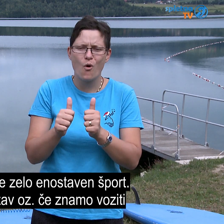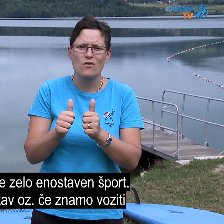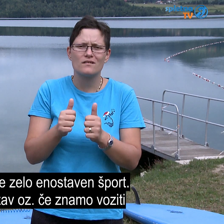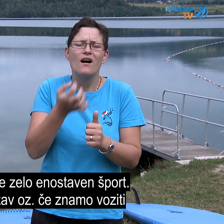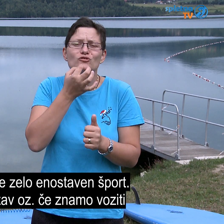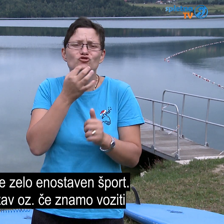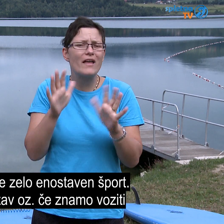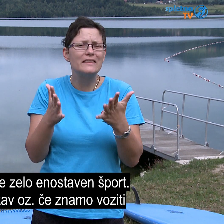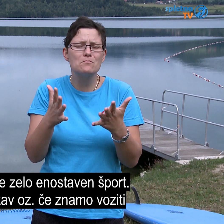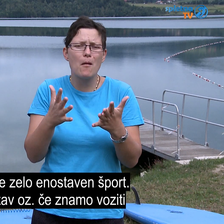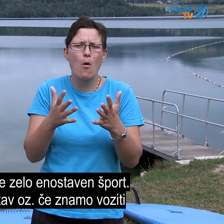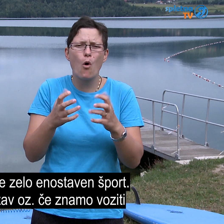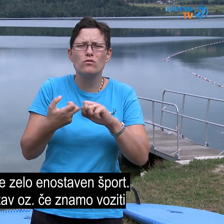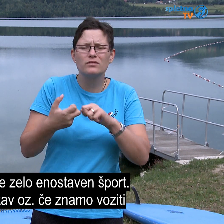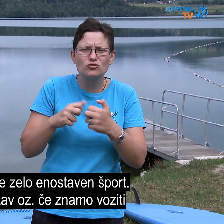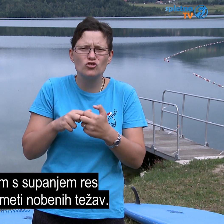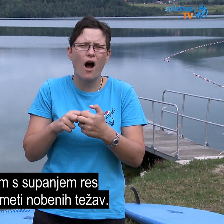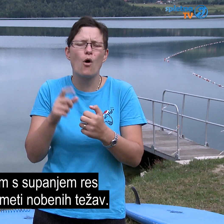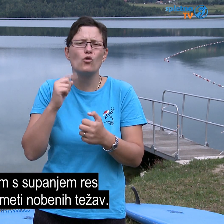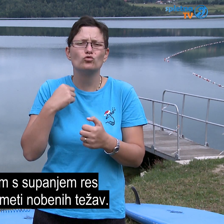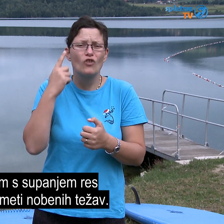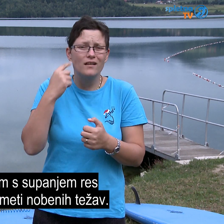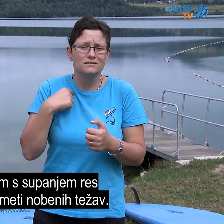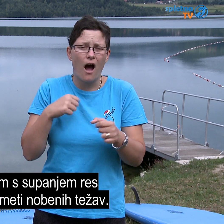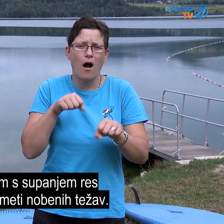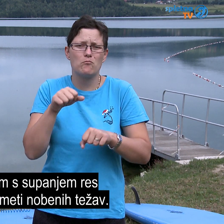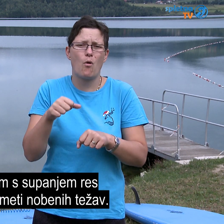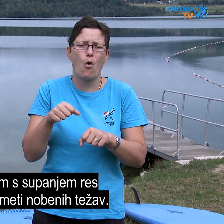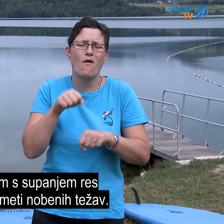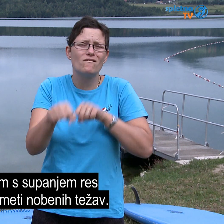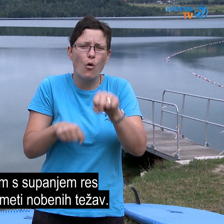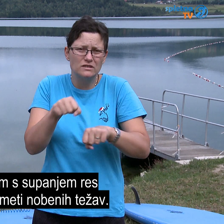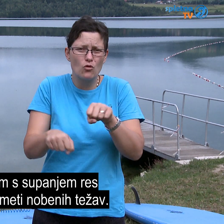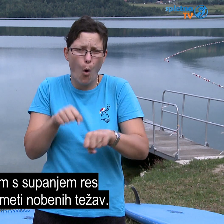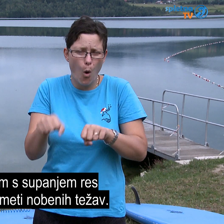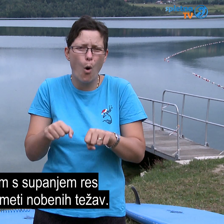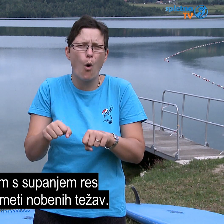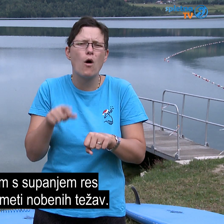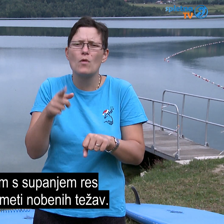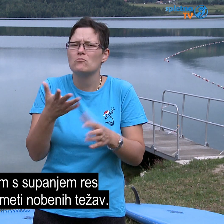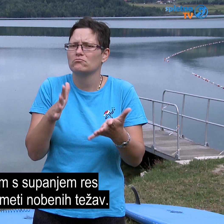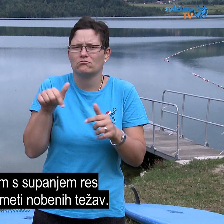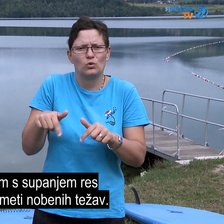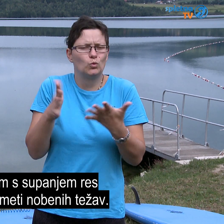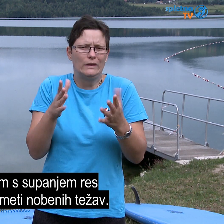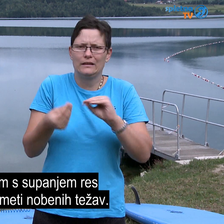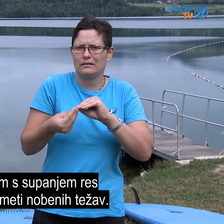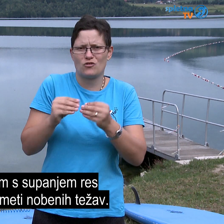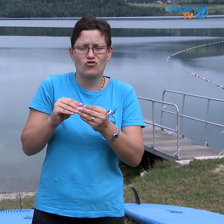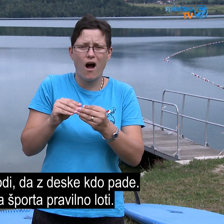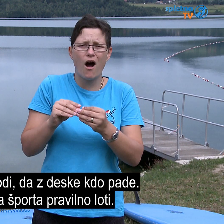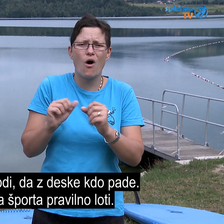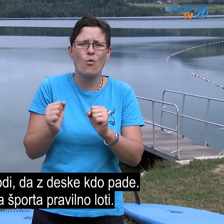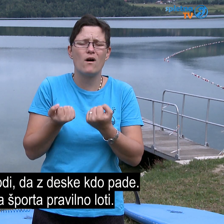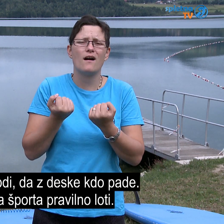Če nimamo problemov oziroma če znamo voziti kolo, potem supanjem res ne bi smeli imeti nobenih težav. Redko